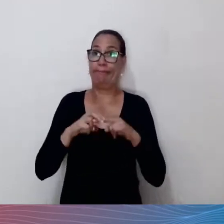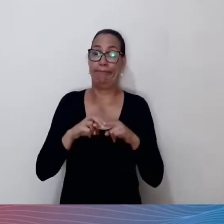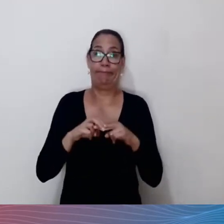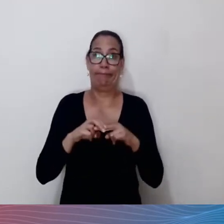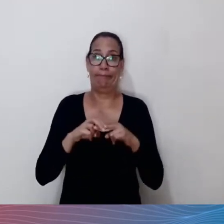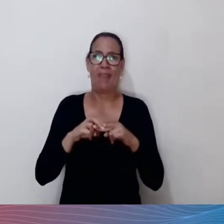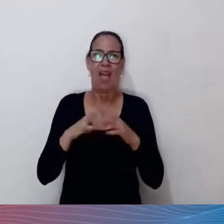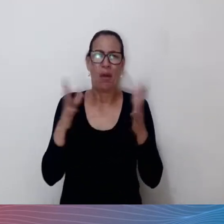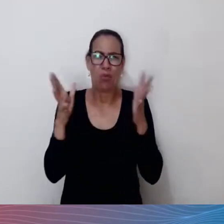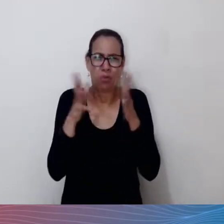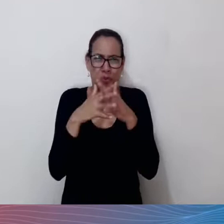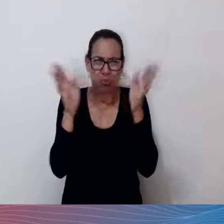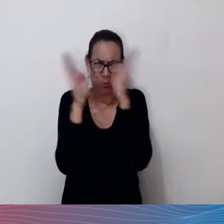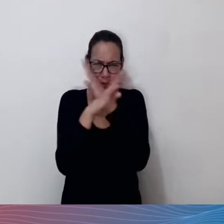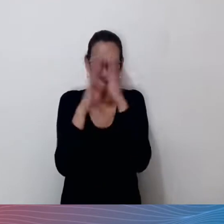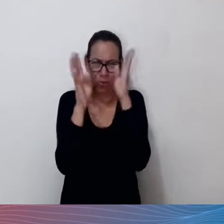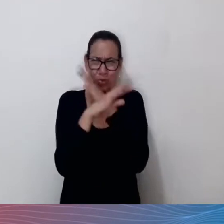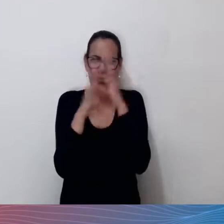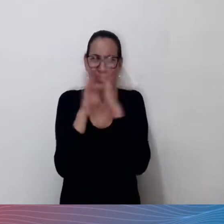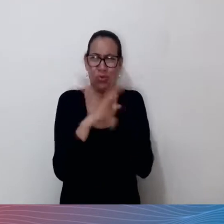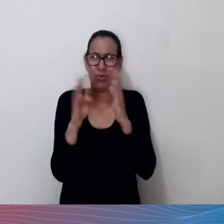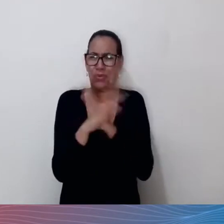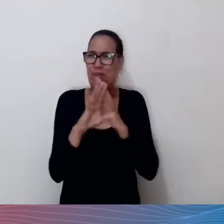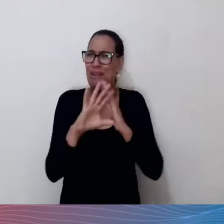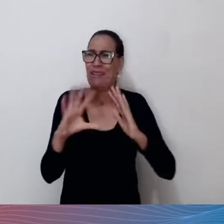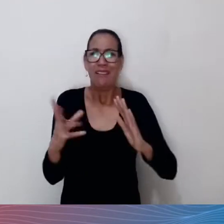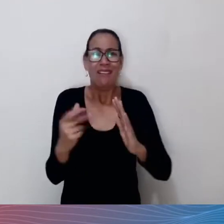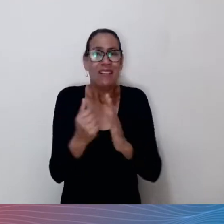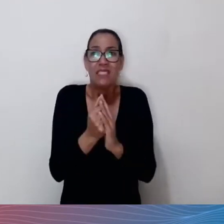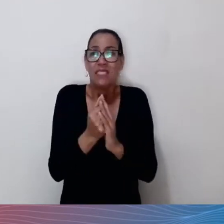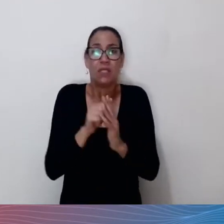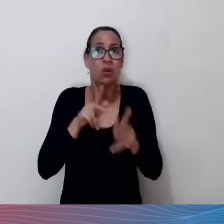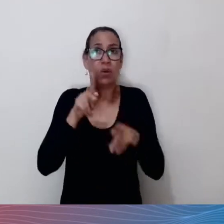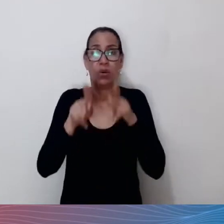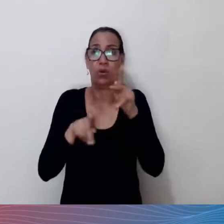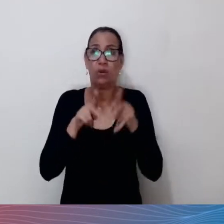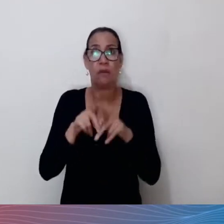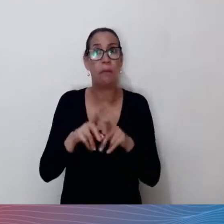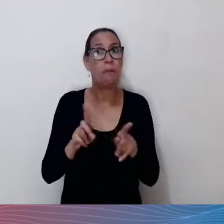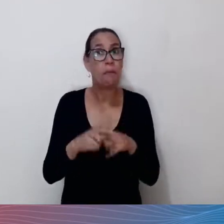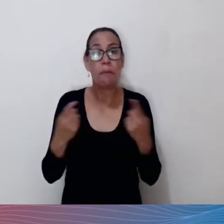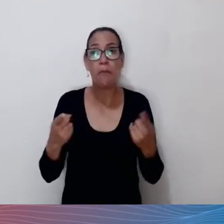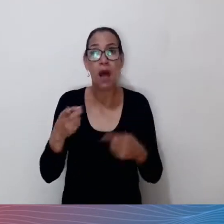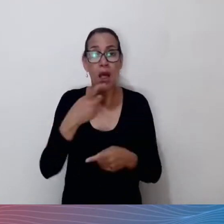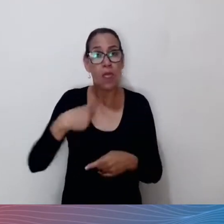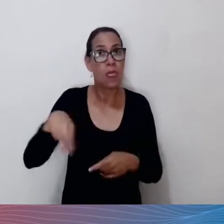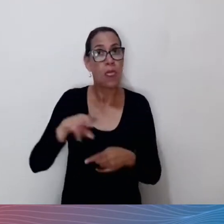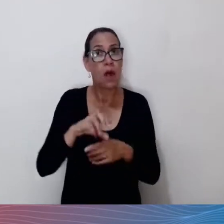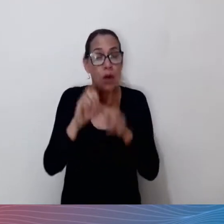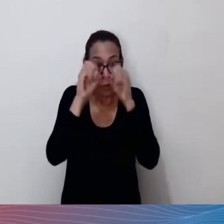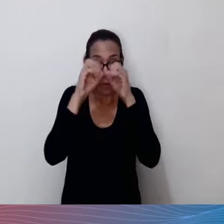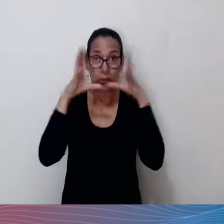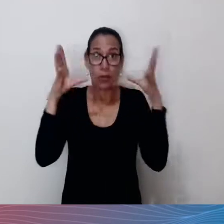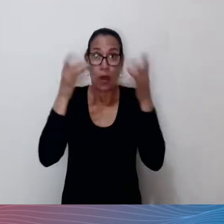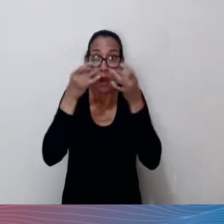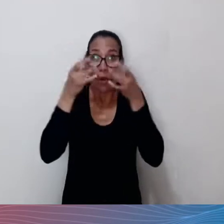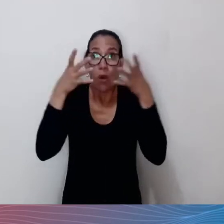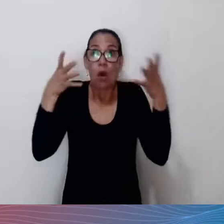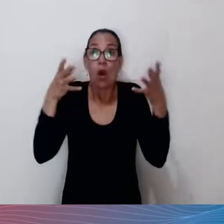confundindo, né, o povo na igreja. Irmão, nós temos que ter clareza, irmãos. De onde vem a